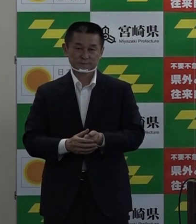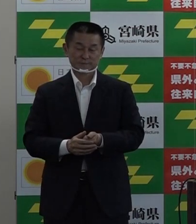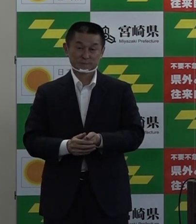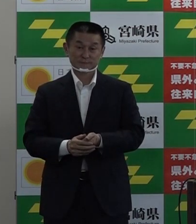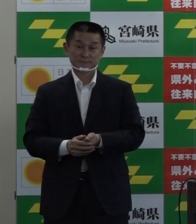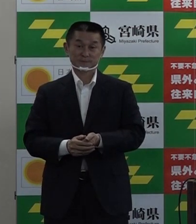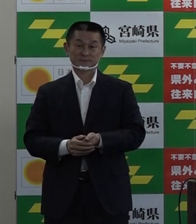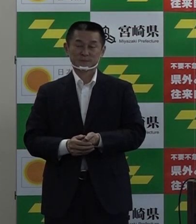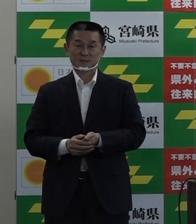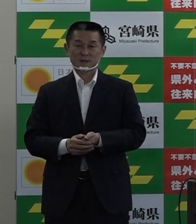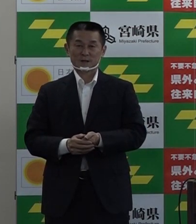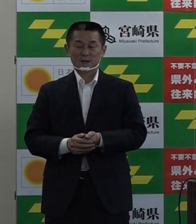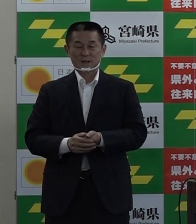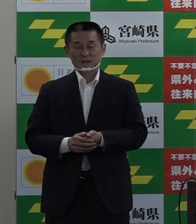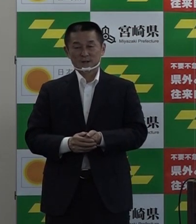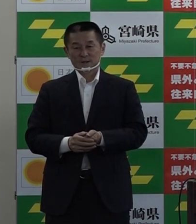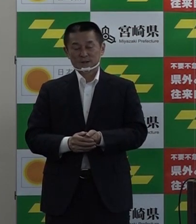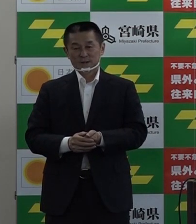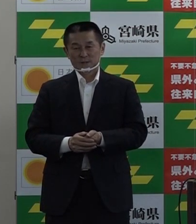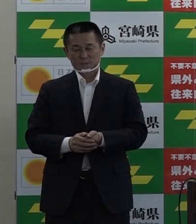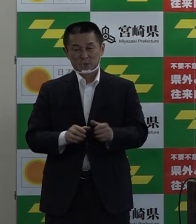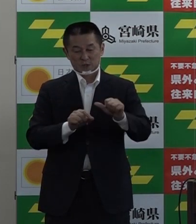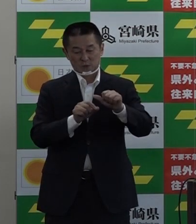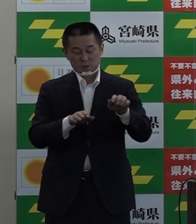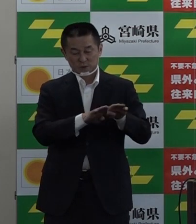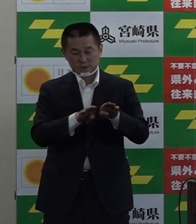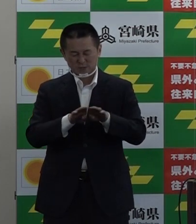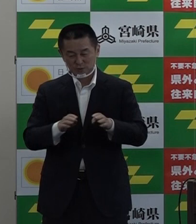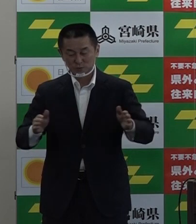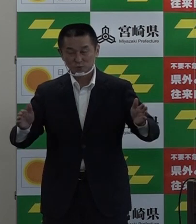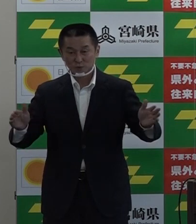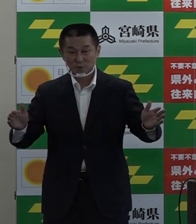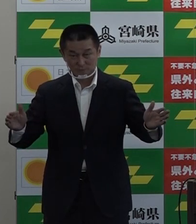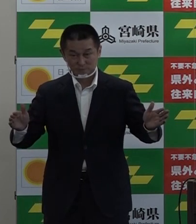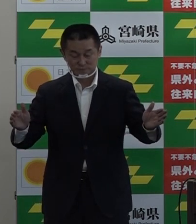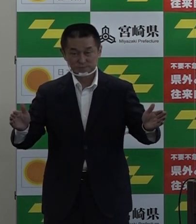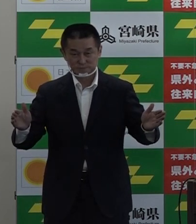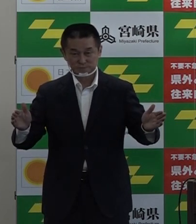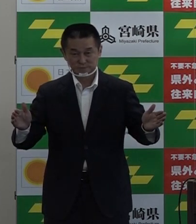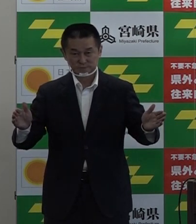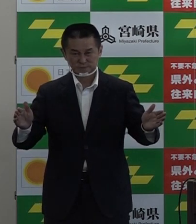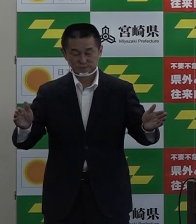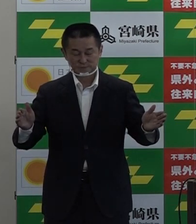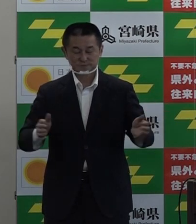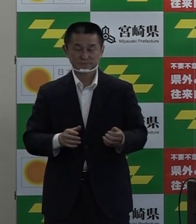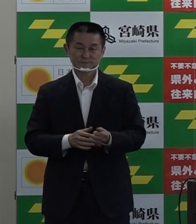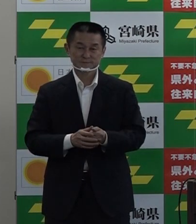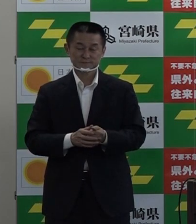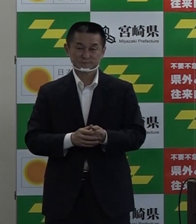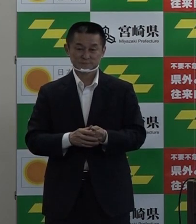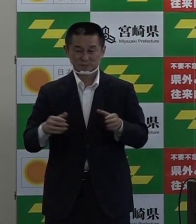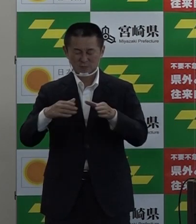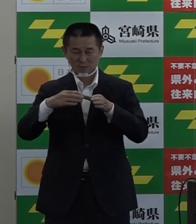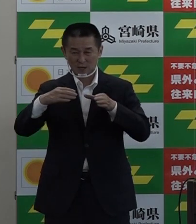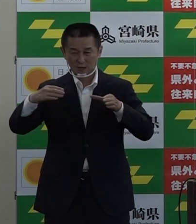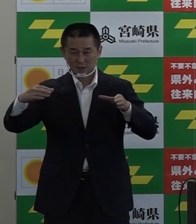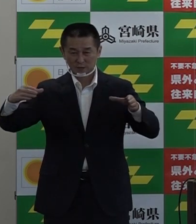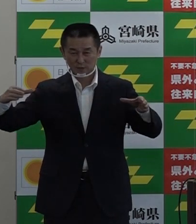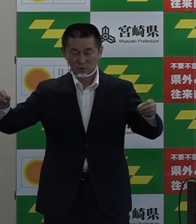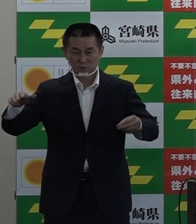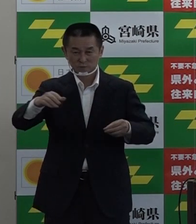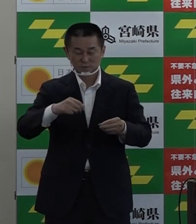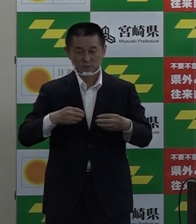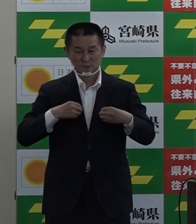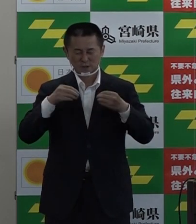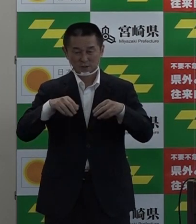はい、あくまで今この大型連休中、これまでも申し上げておりますように、全国大変感